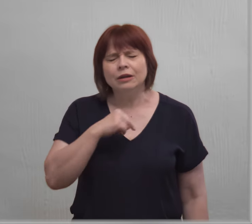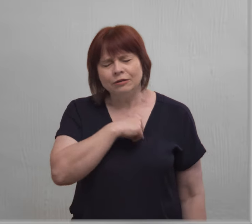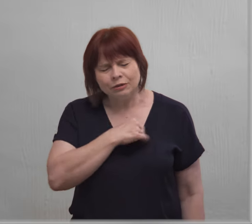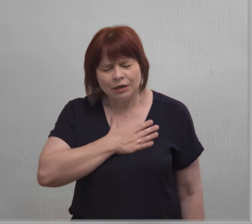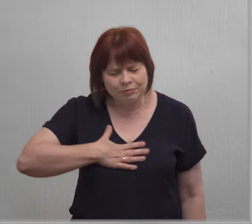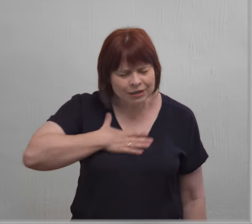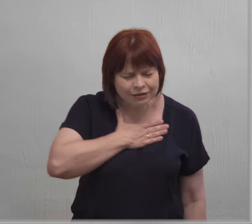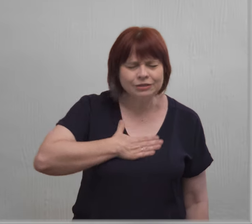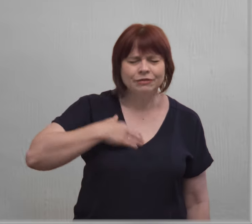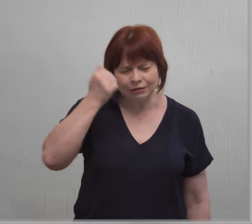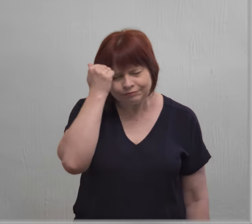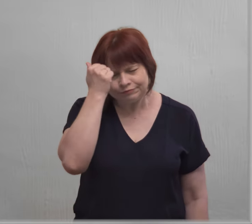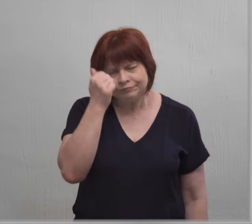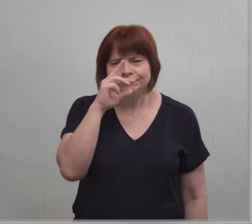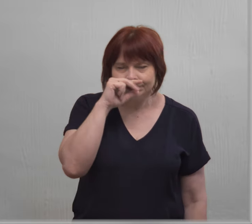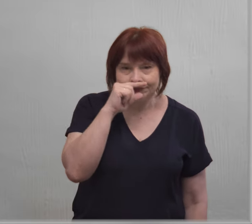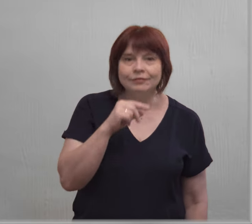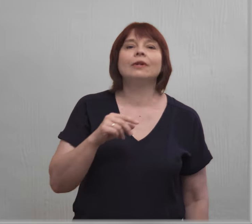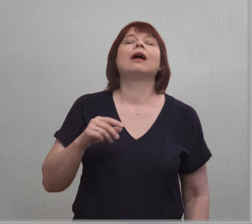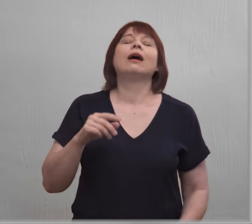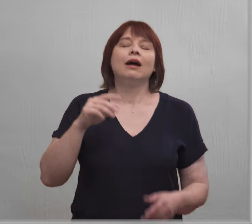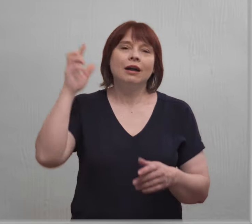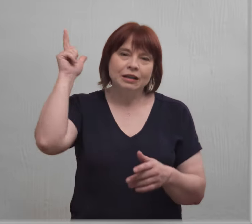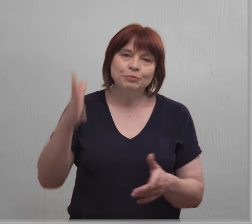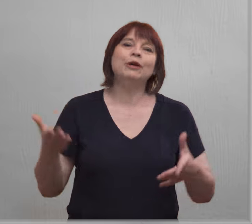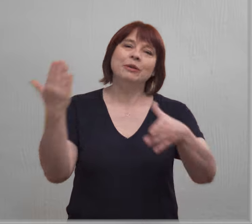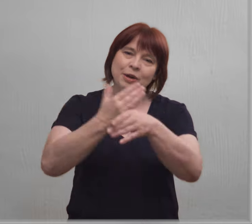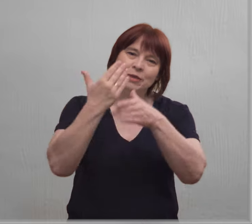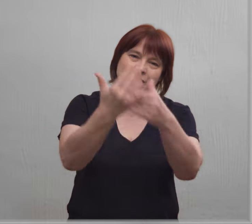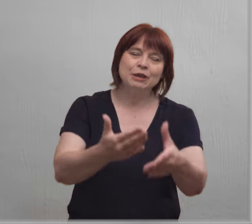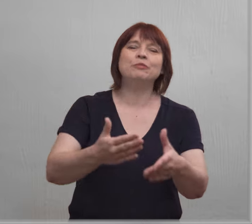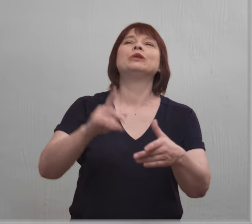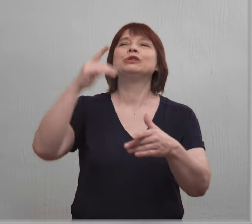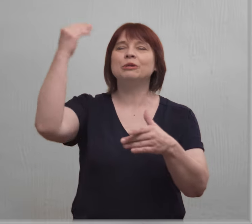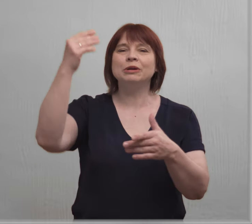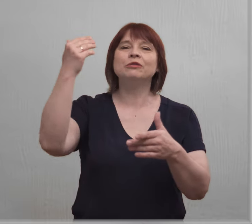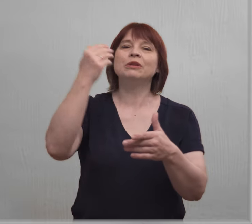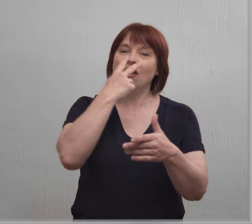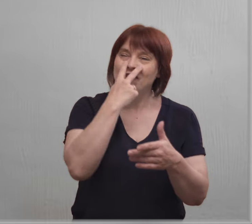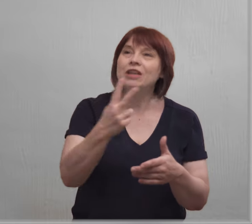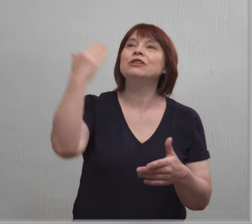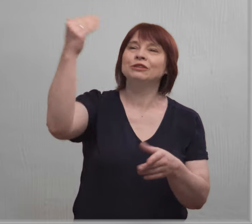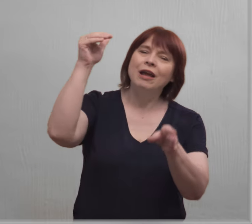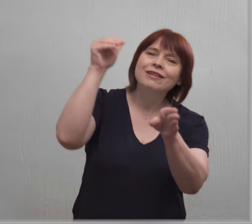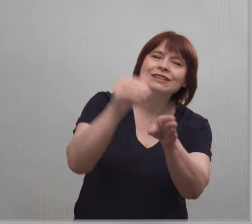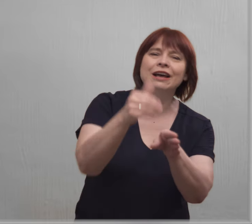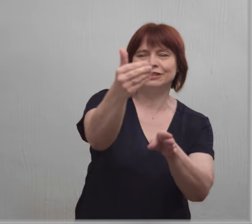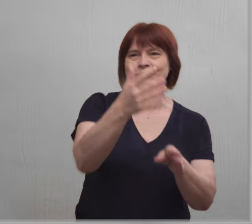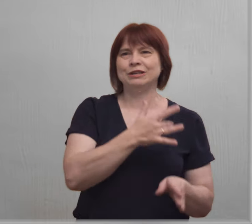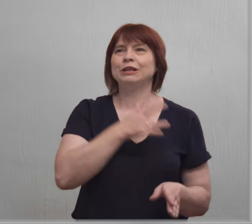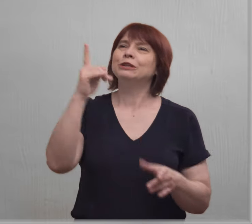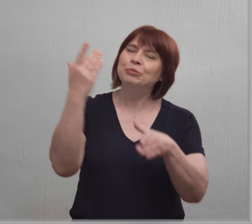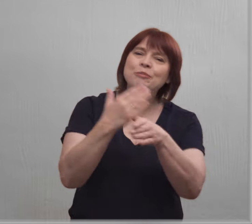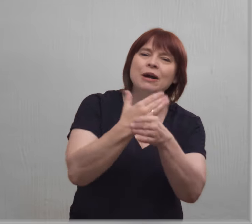нем, Господь, пусть он увидит, что Царство Твое действует в нем, Господь. Я прошу Тебя, коснись его, Господь, коснись брата и сестру,